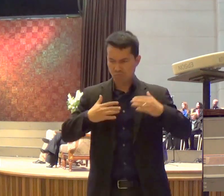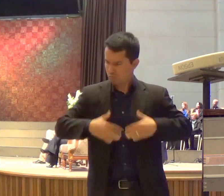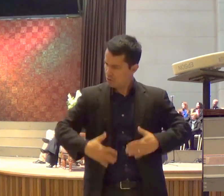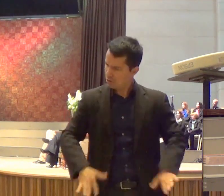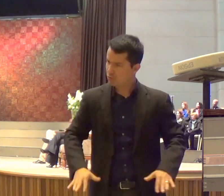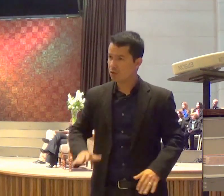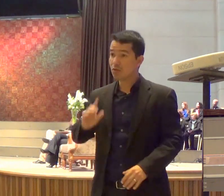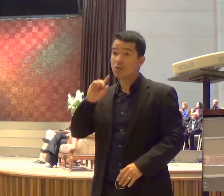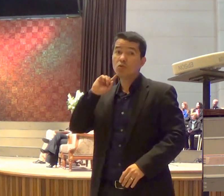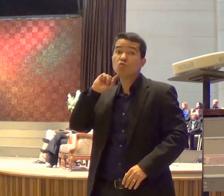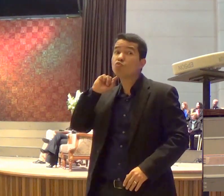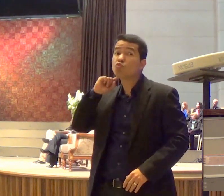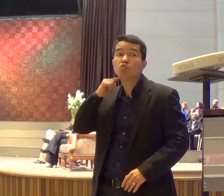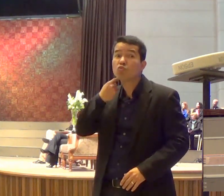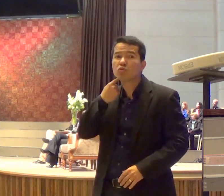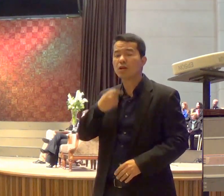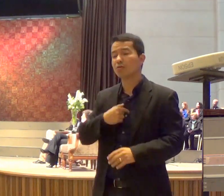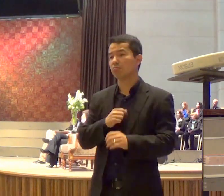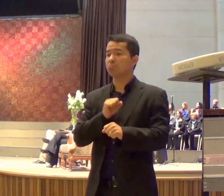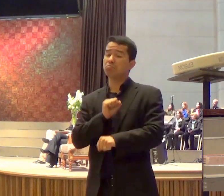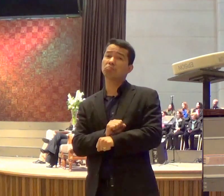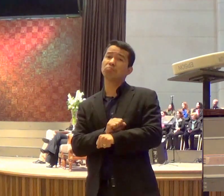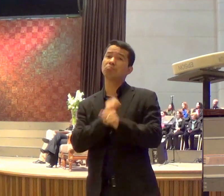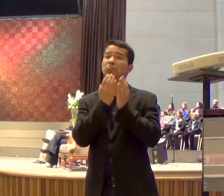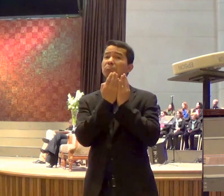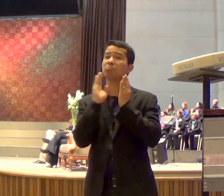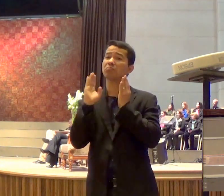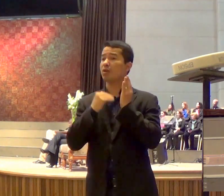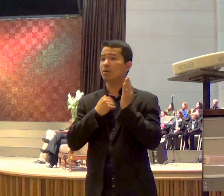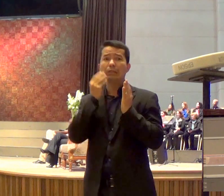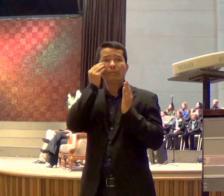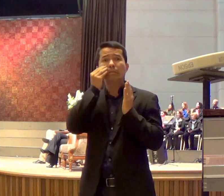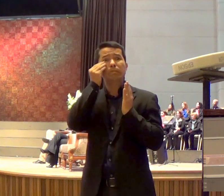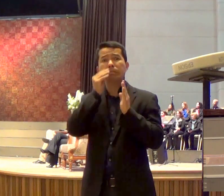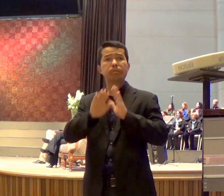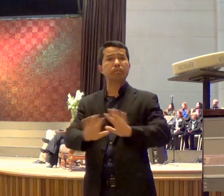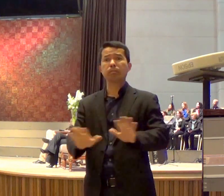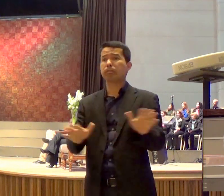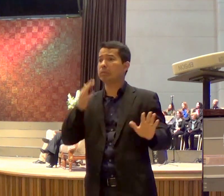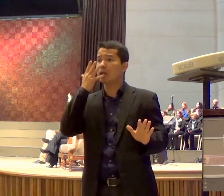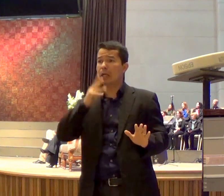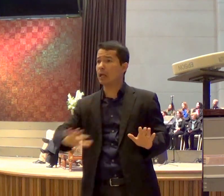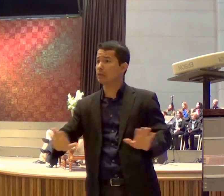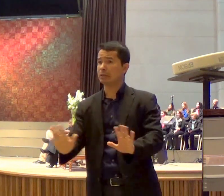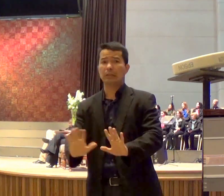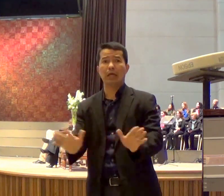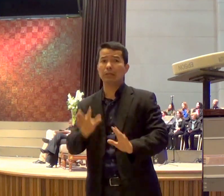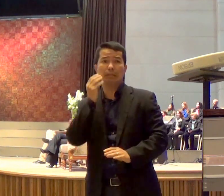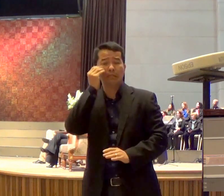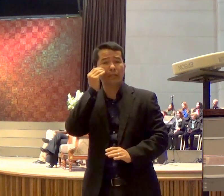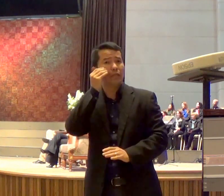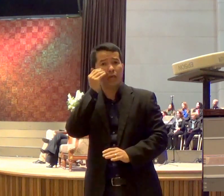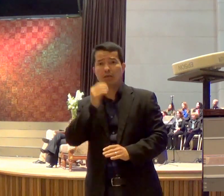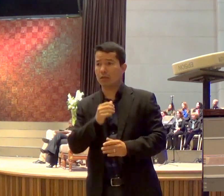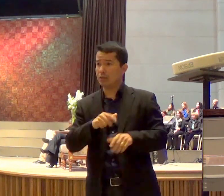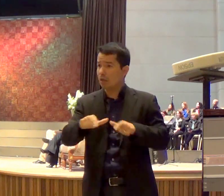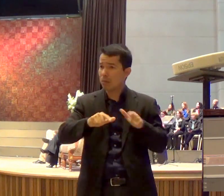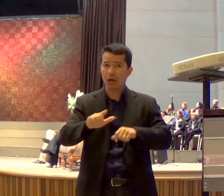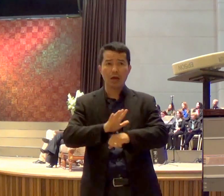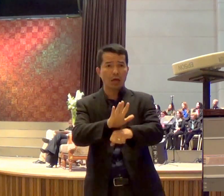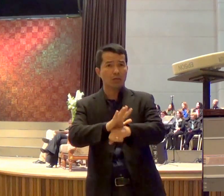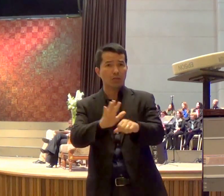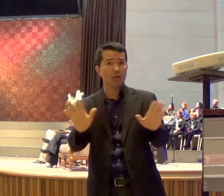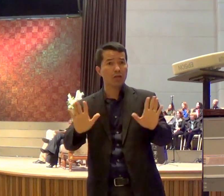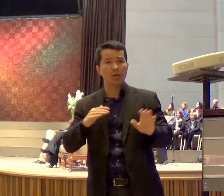banho e eu fiquei na porta irmãos eu não tinha nenhuma experiência nunca trabalhei com crianças para mim já era difícil